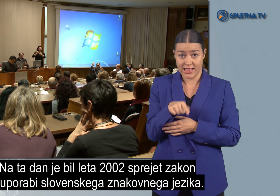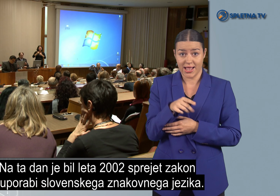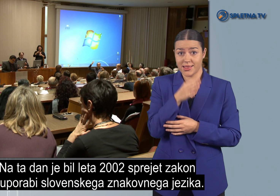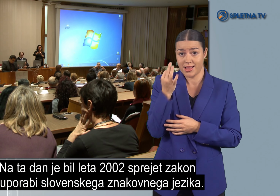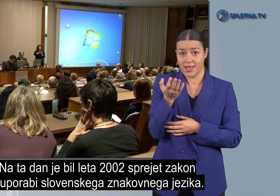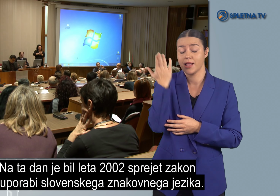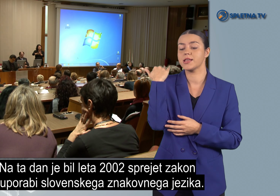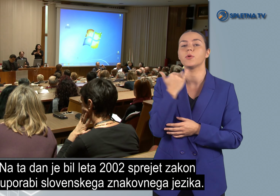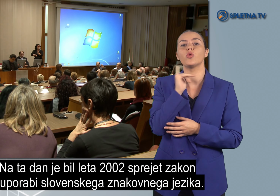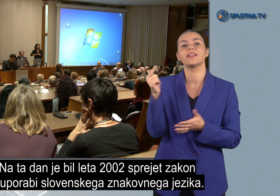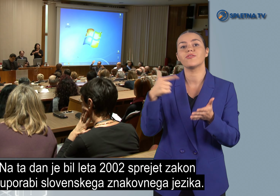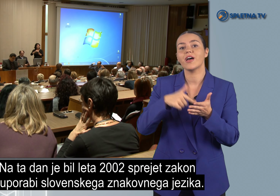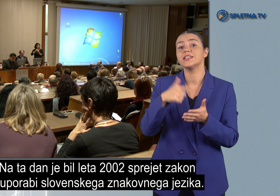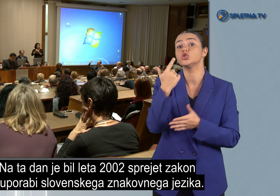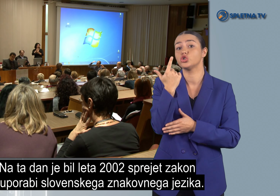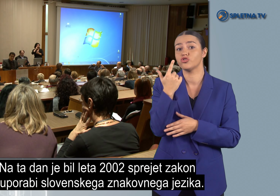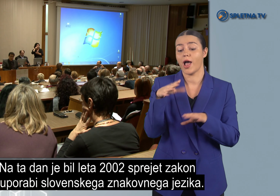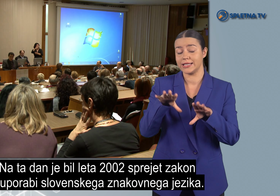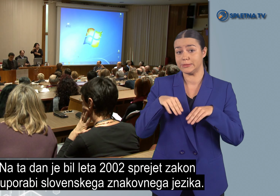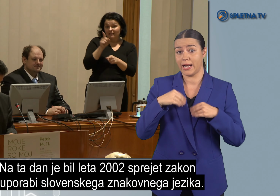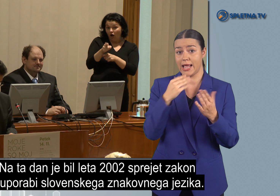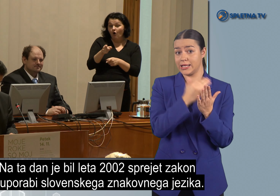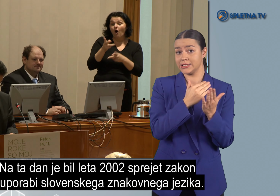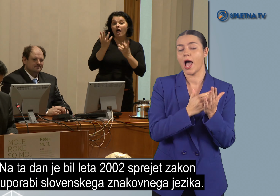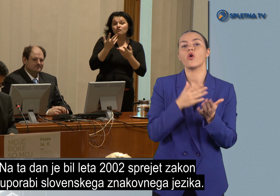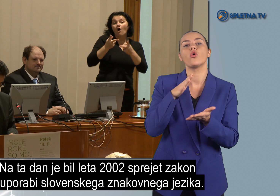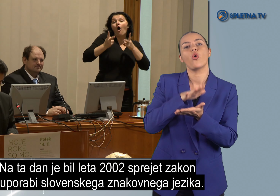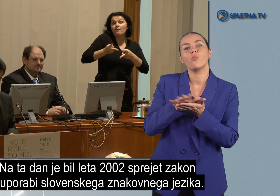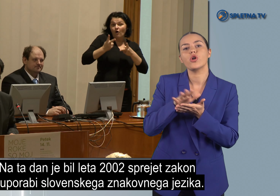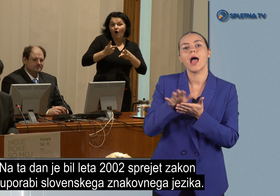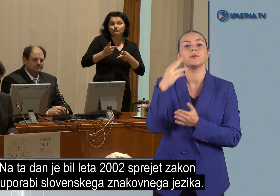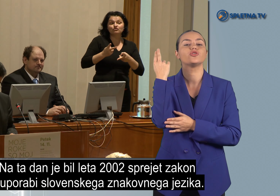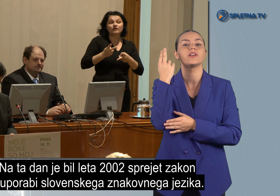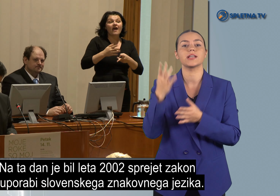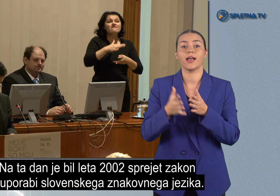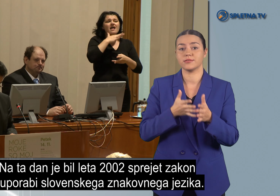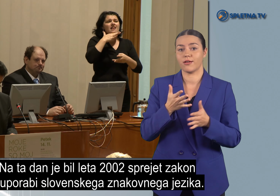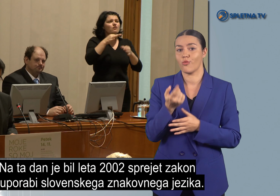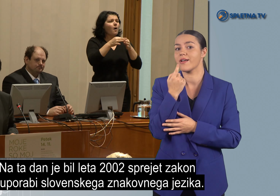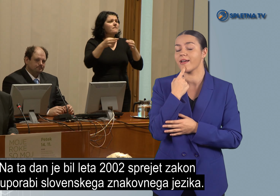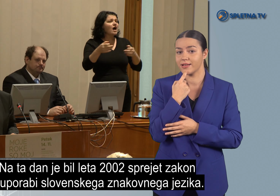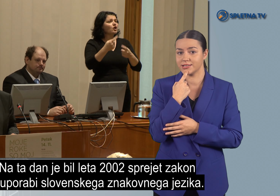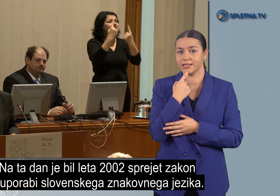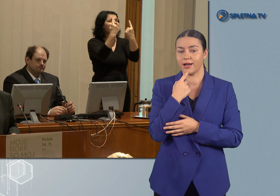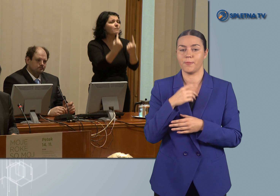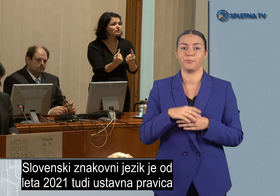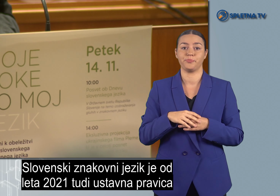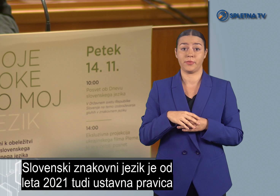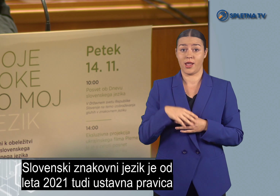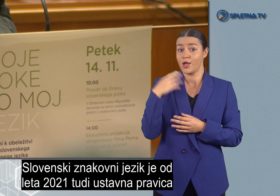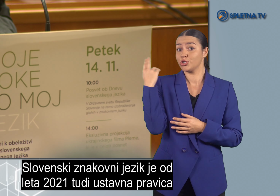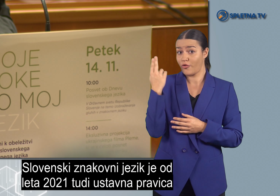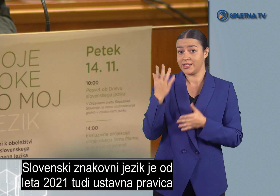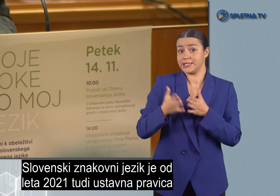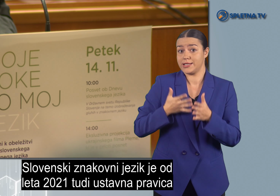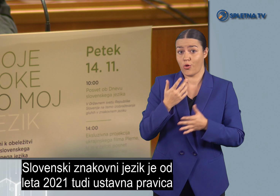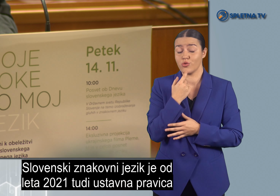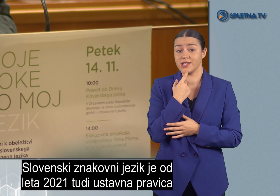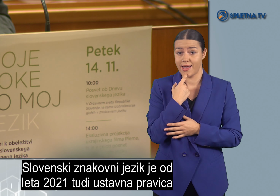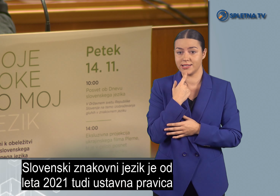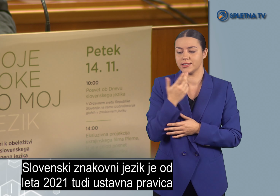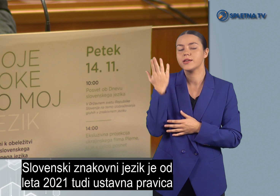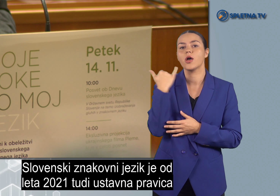Na ta dan je bil leta 2002 sprejet zakon o uporabi slovenskega znakovnega jezika. Slovenski